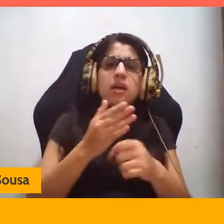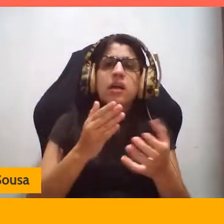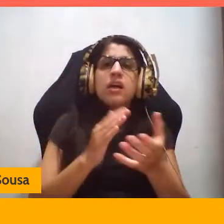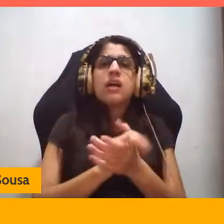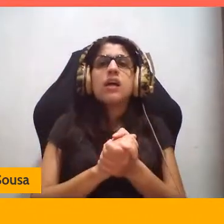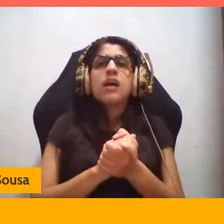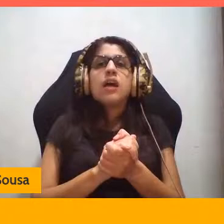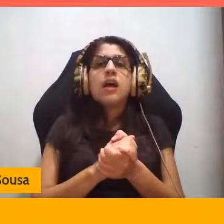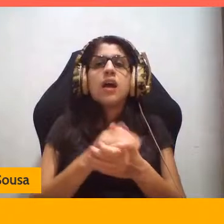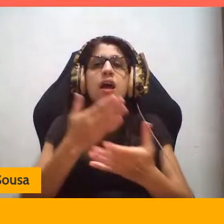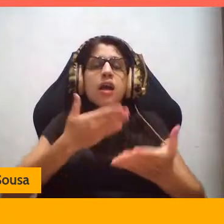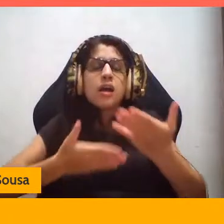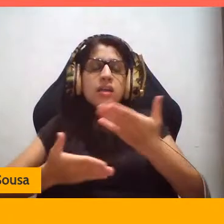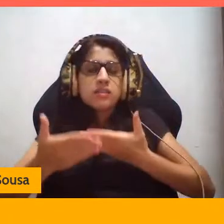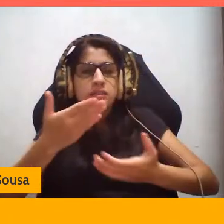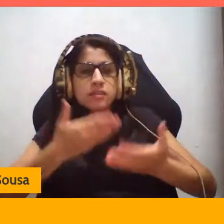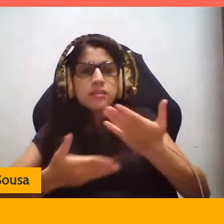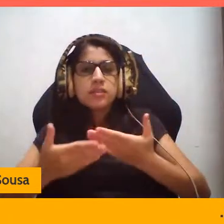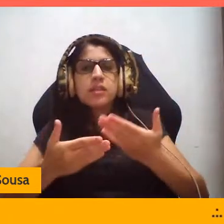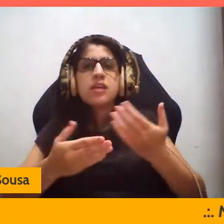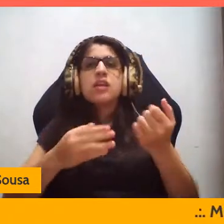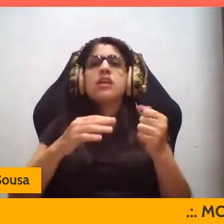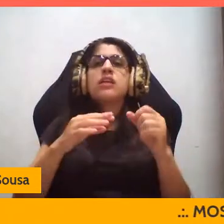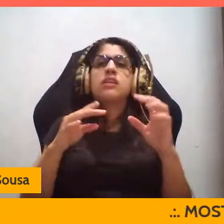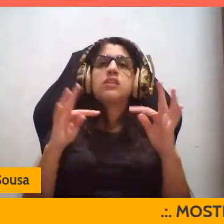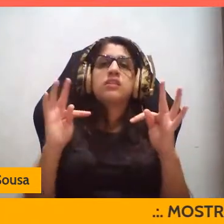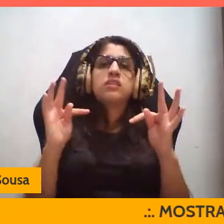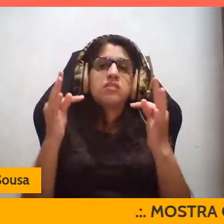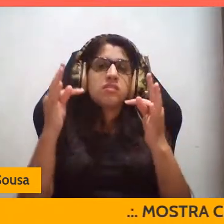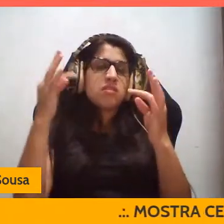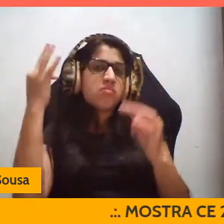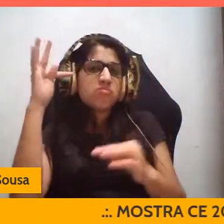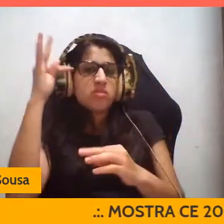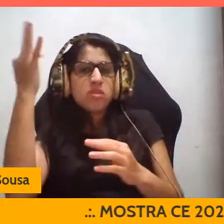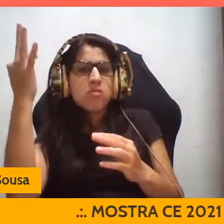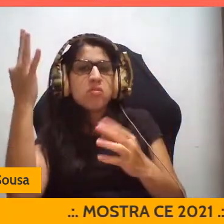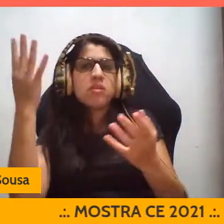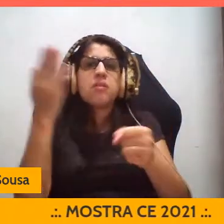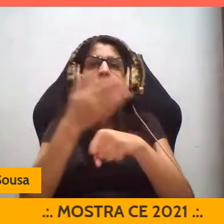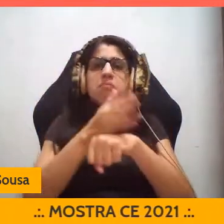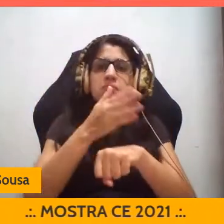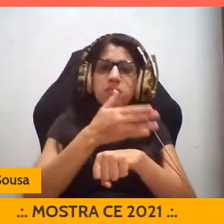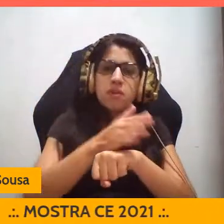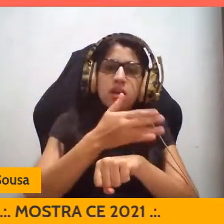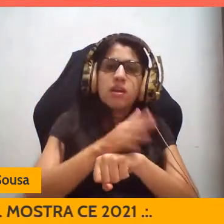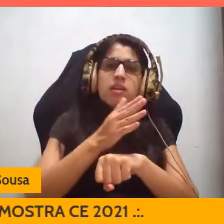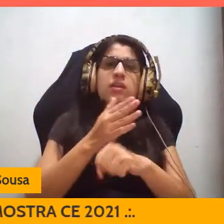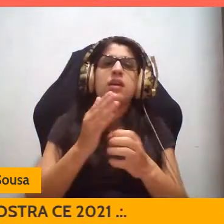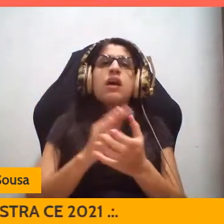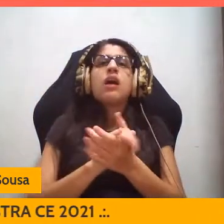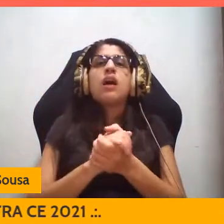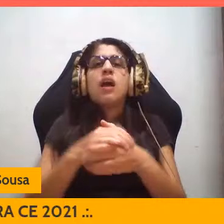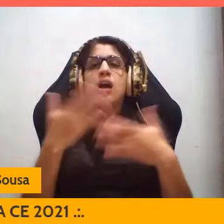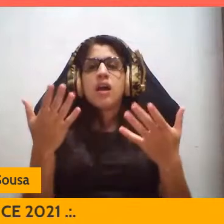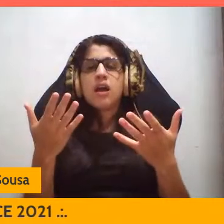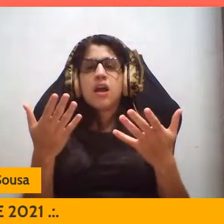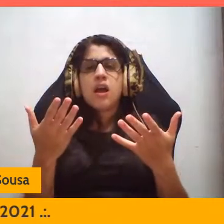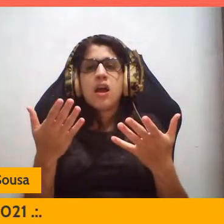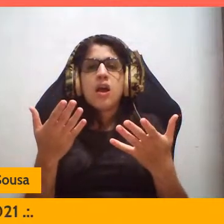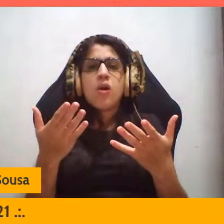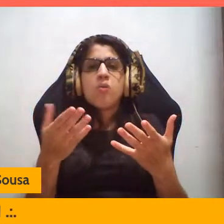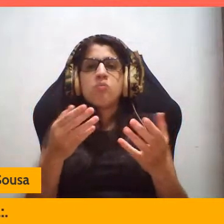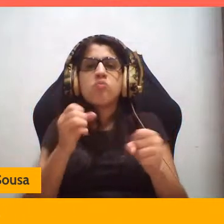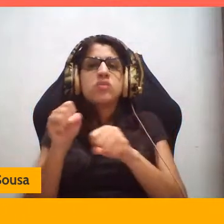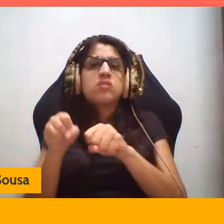dialética entre teoria e prática. Não é passar uma semana, né, ter regência de uma aula, uma semana